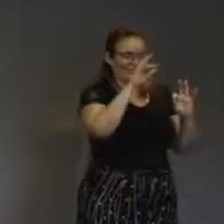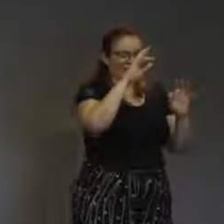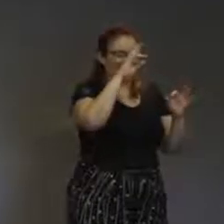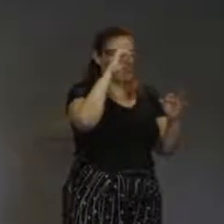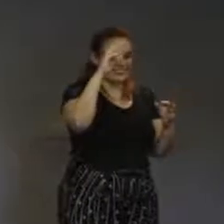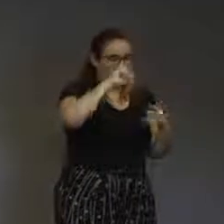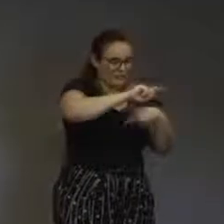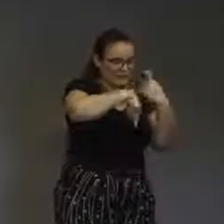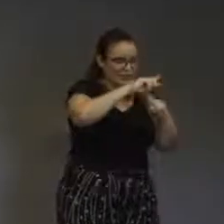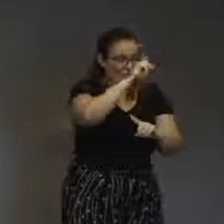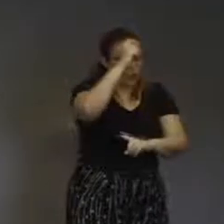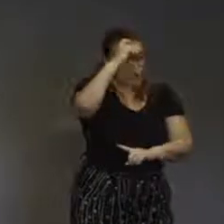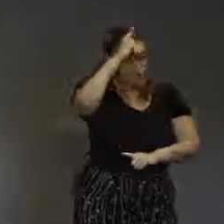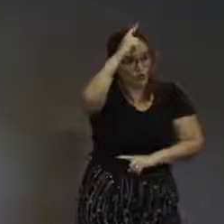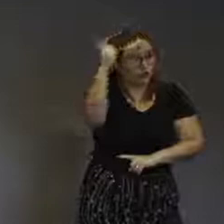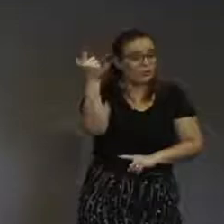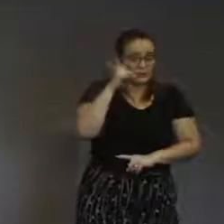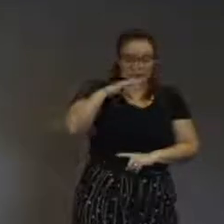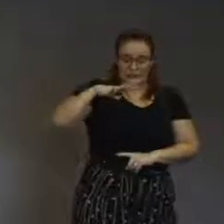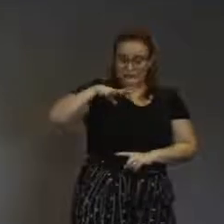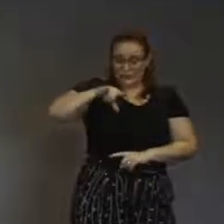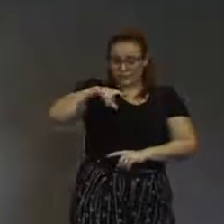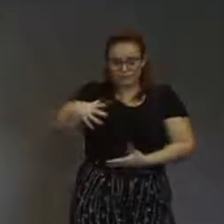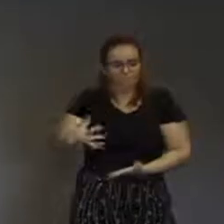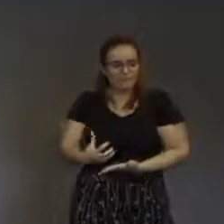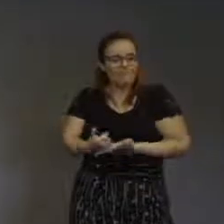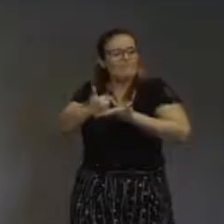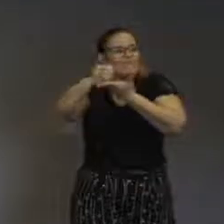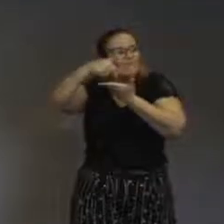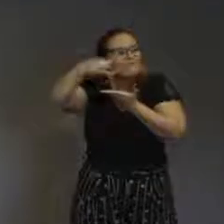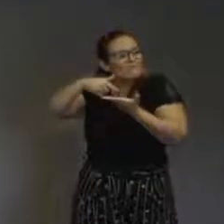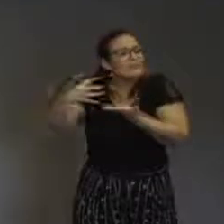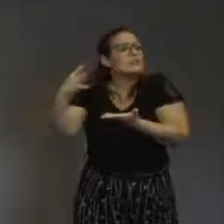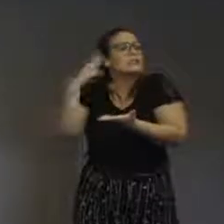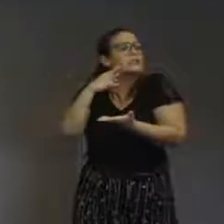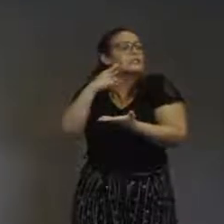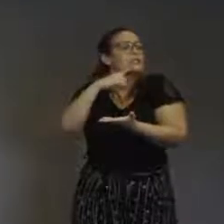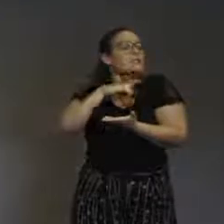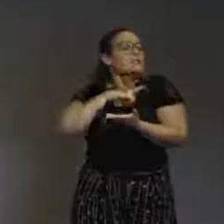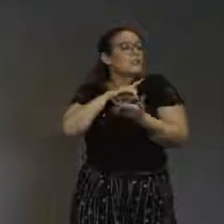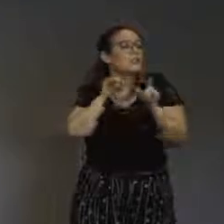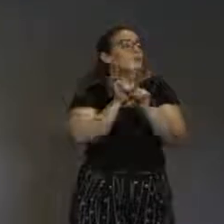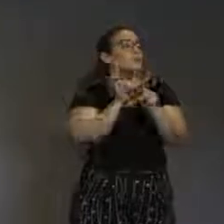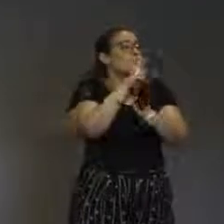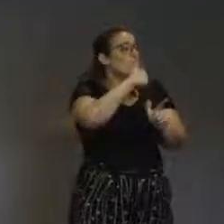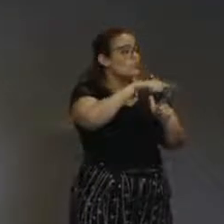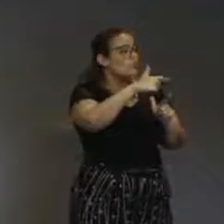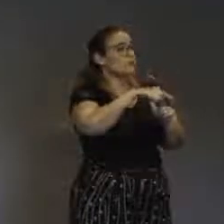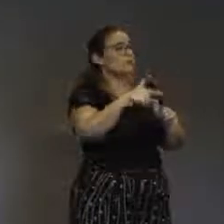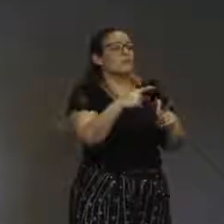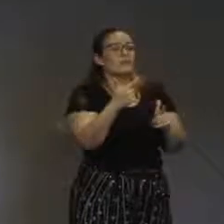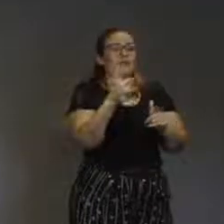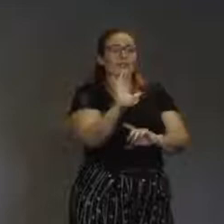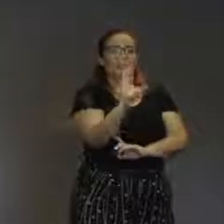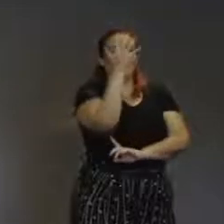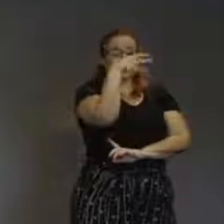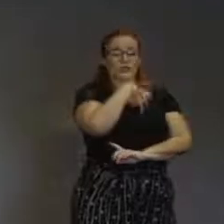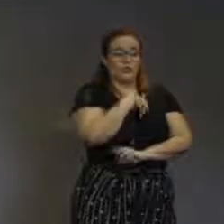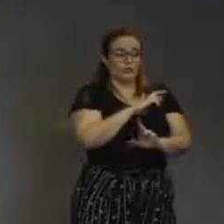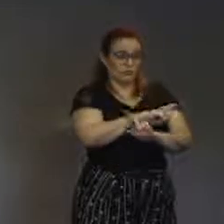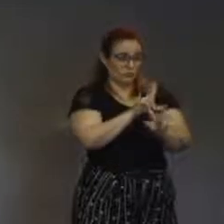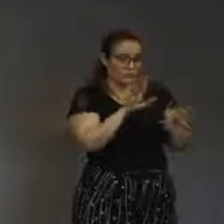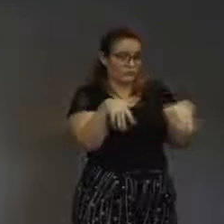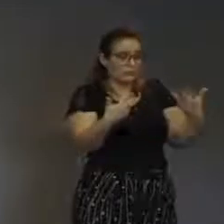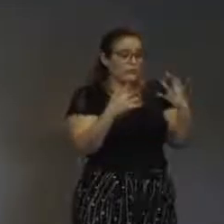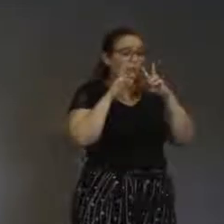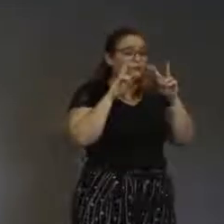para resgatar, de fato, o que a cidade tem de mais bacana e lidar com os problemas de uma forma diferente. Então, acho que essa visão da cidade,